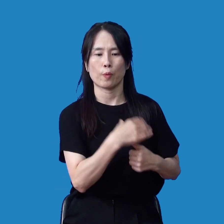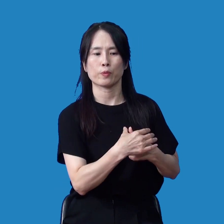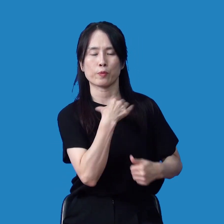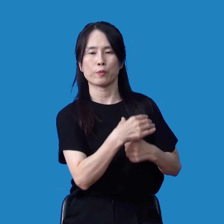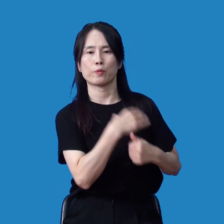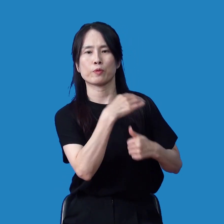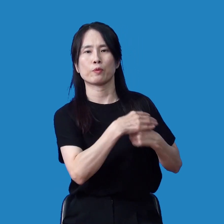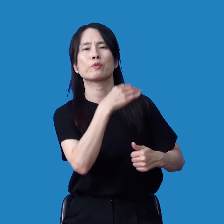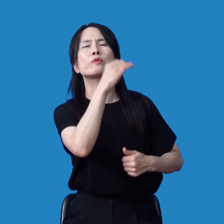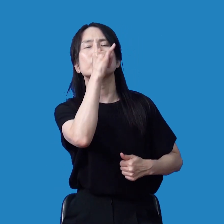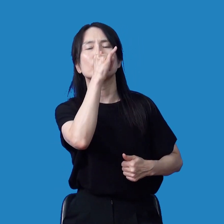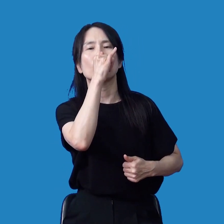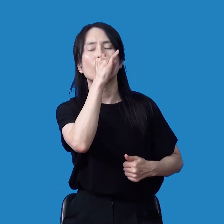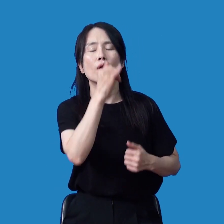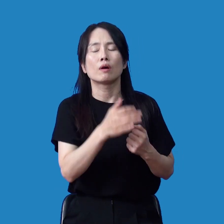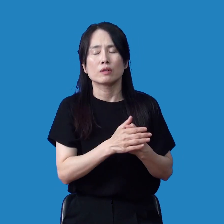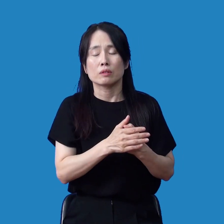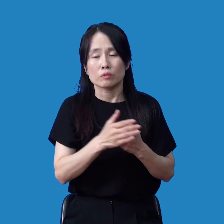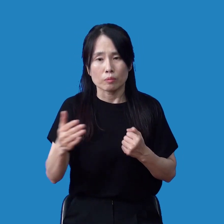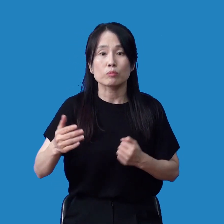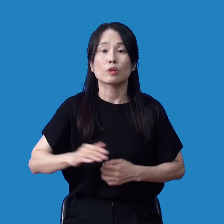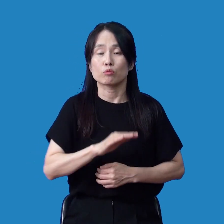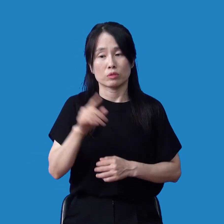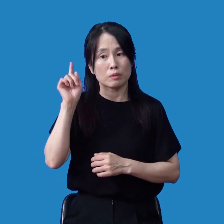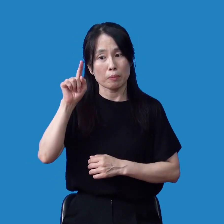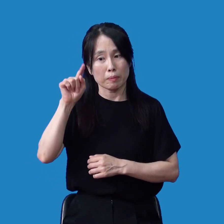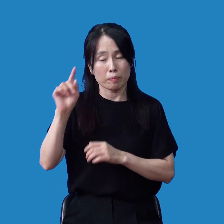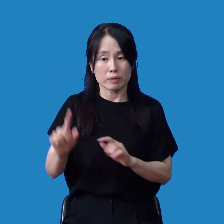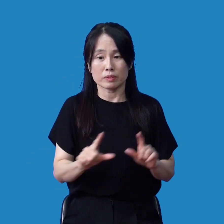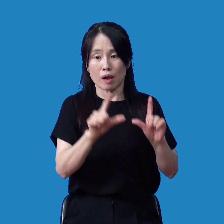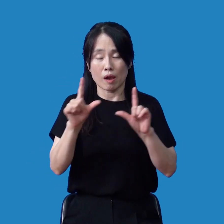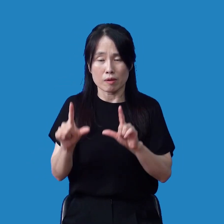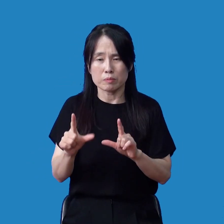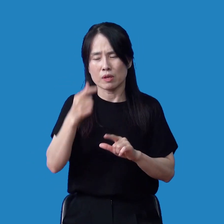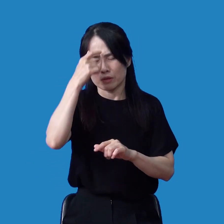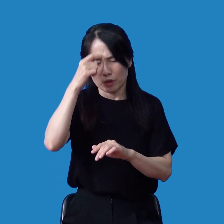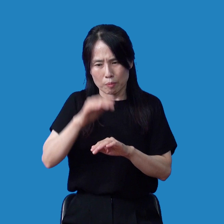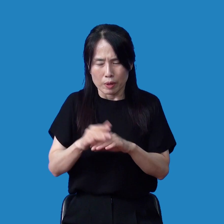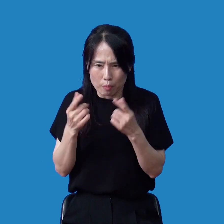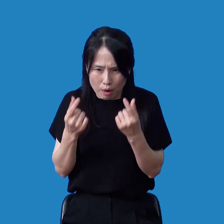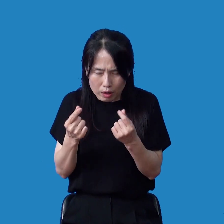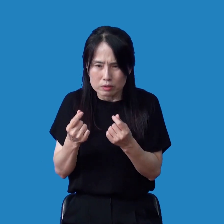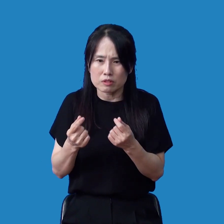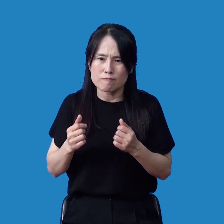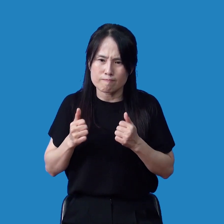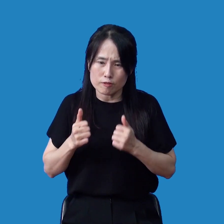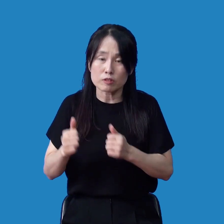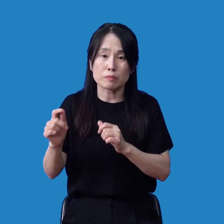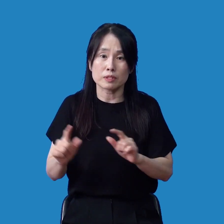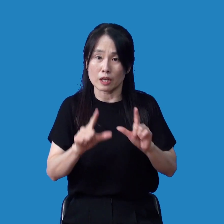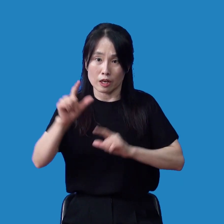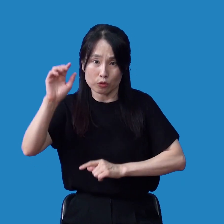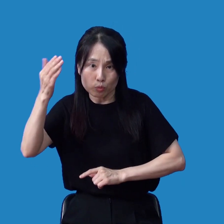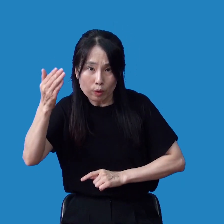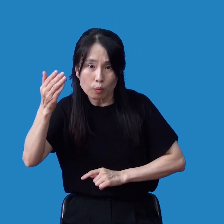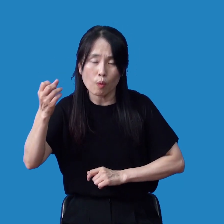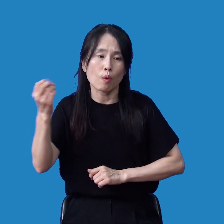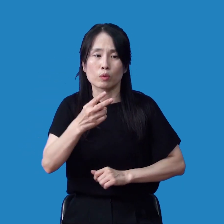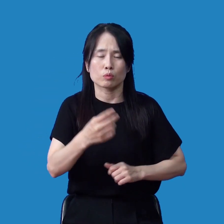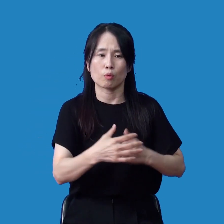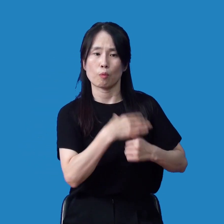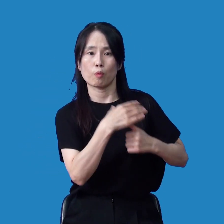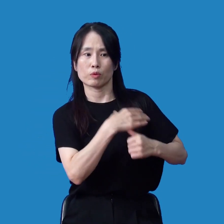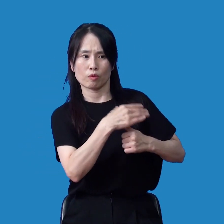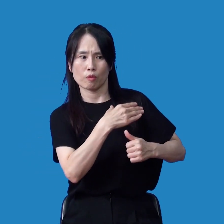몰려들고 있습니다. 그래서 우리는 그 탕류에 대해서 저항하고 싸워야 합니다.